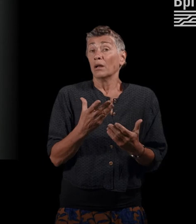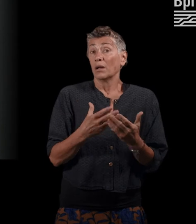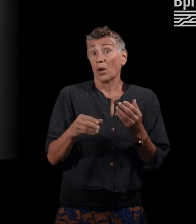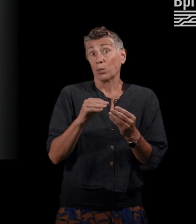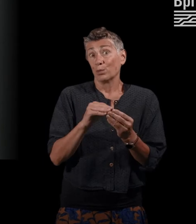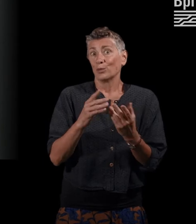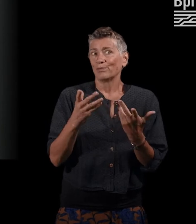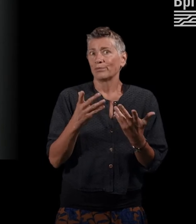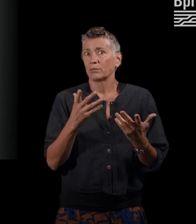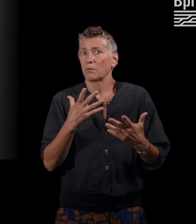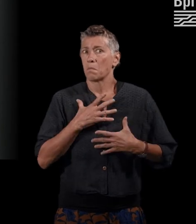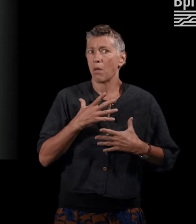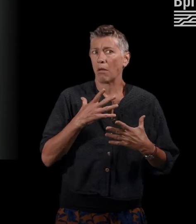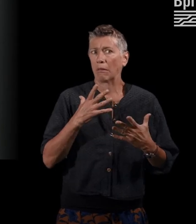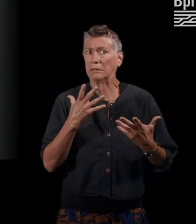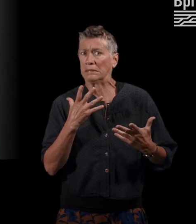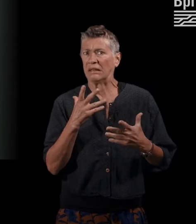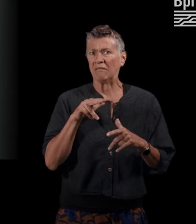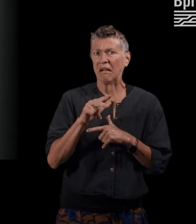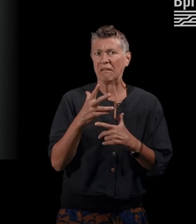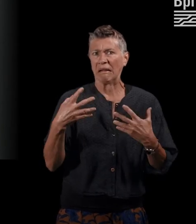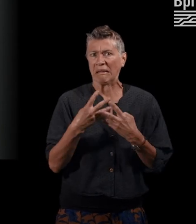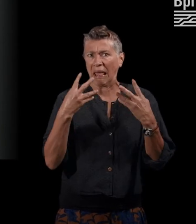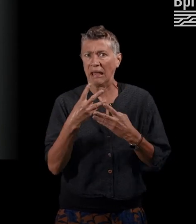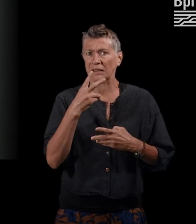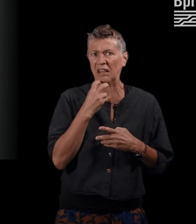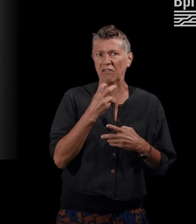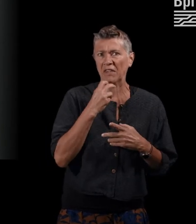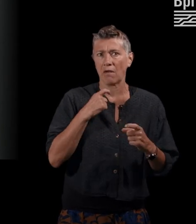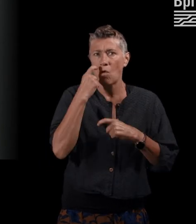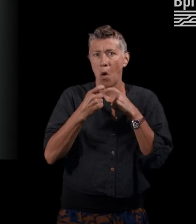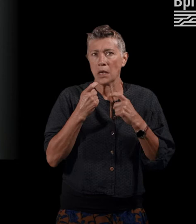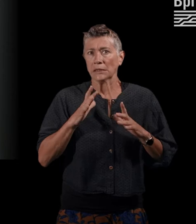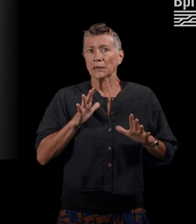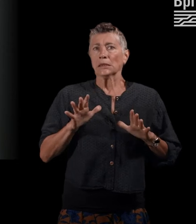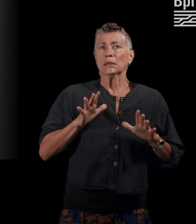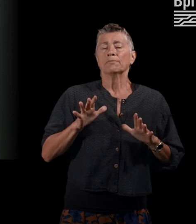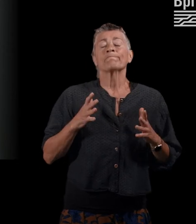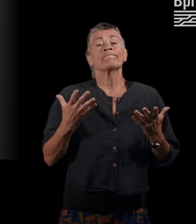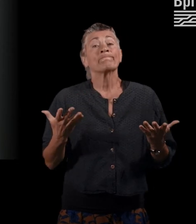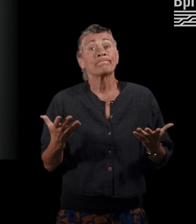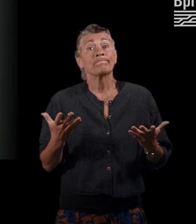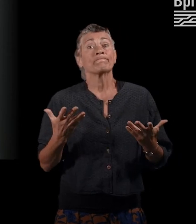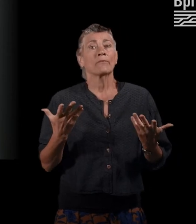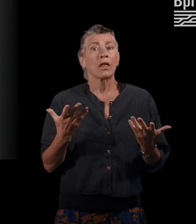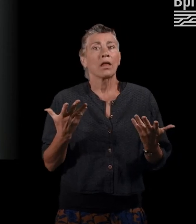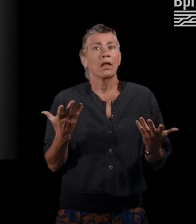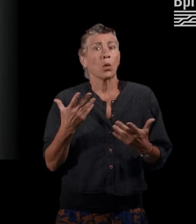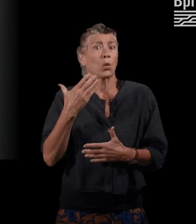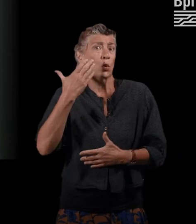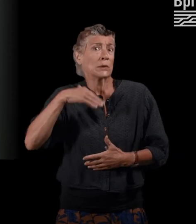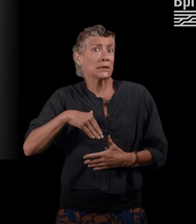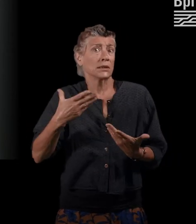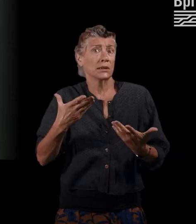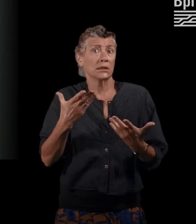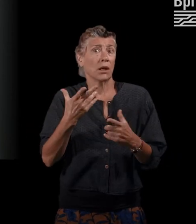spectre de la violence, de la guerre civile. Donc, évidemment, je le dis aussi, la peur était tombée. On sait qu'on ne va plus